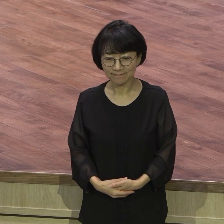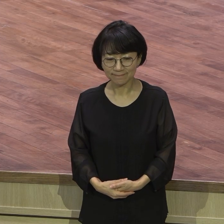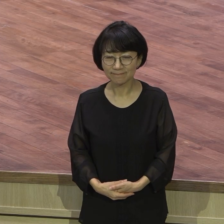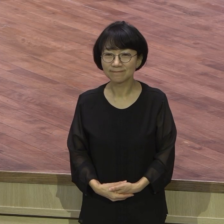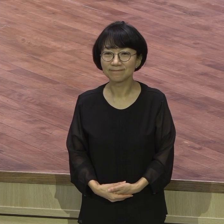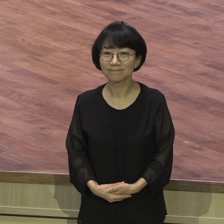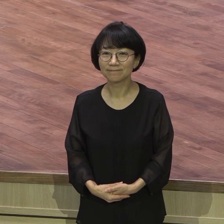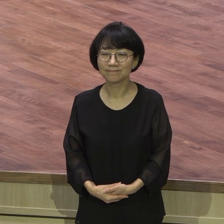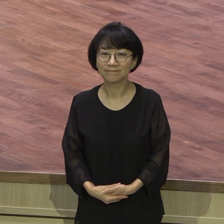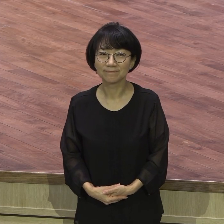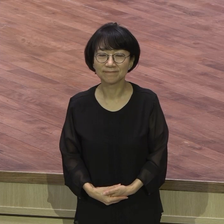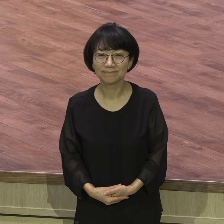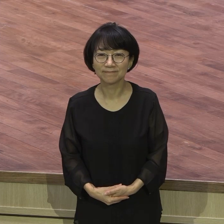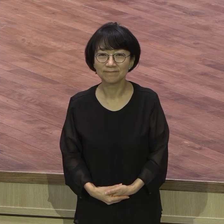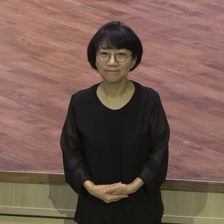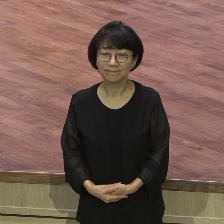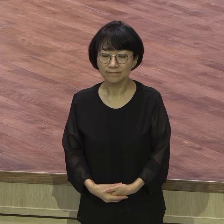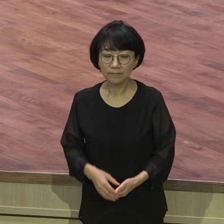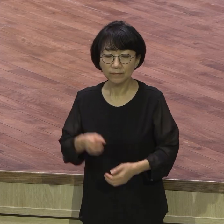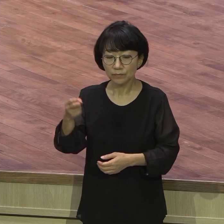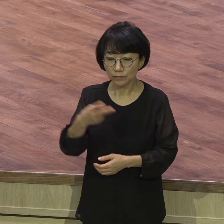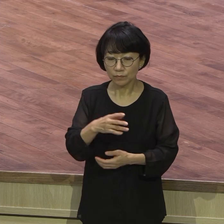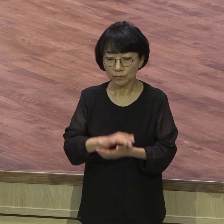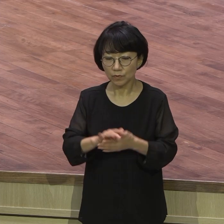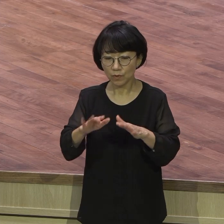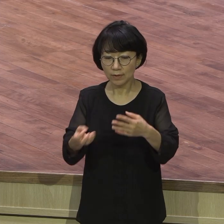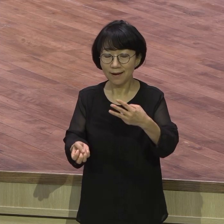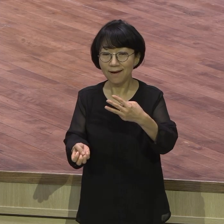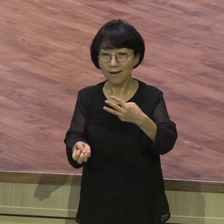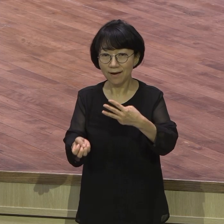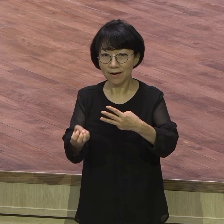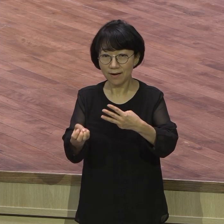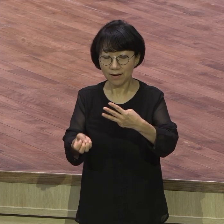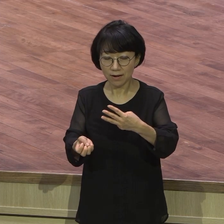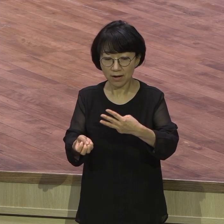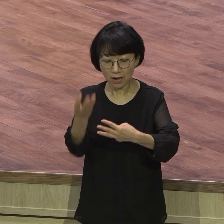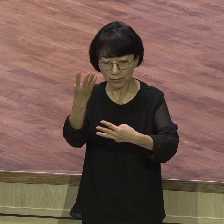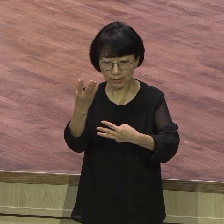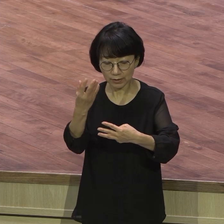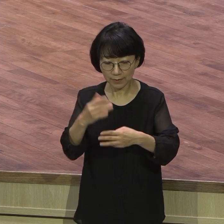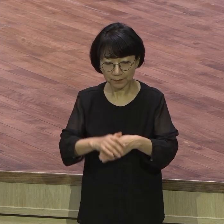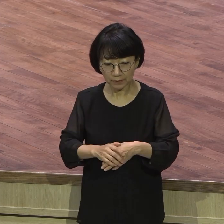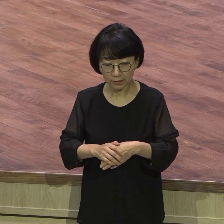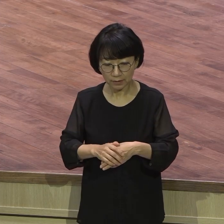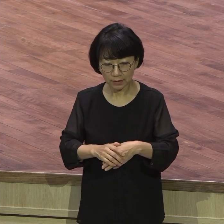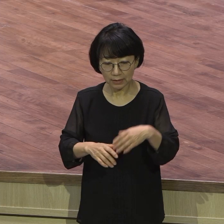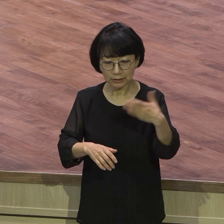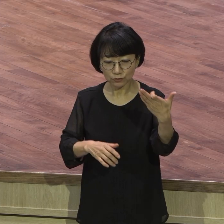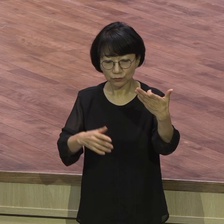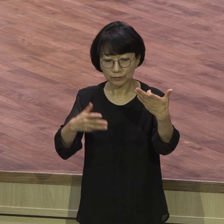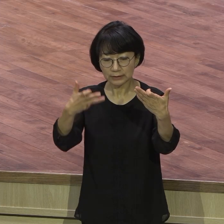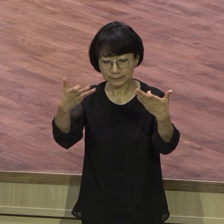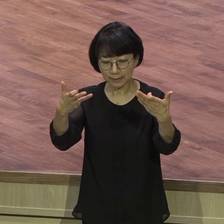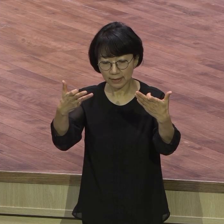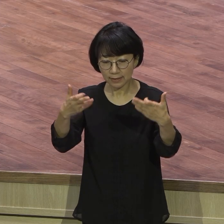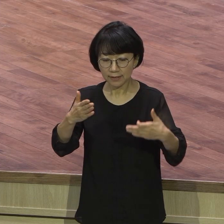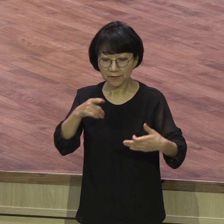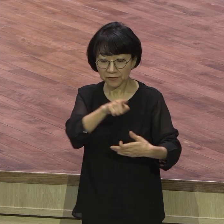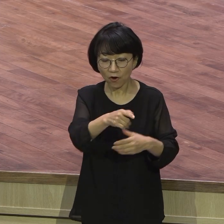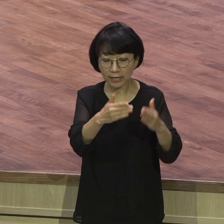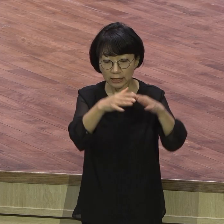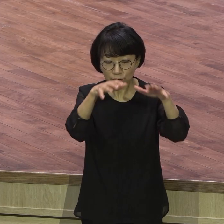이런 구체적인 적용을 바탕이 되는 말씀이 18절입니다 18절 내 이웃 사랑하기를 내 자신 같이 사랑하라